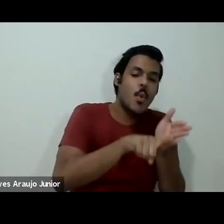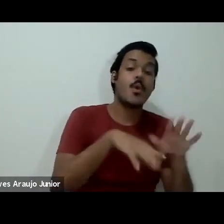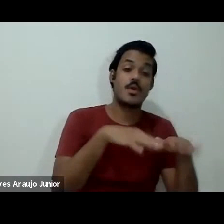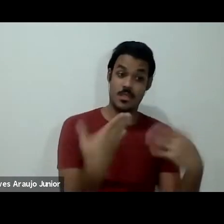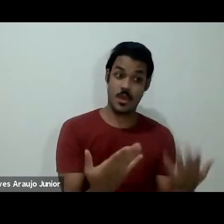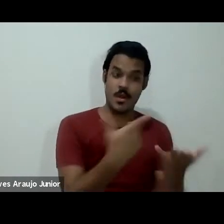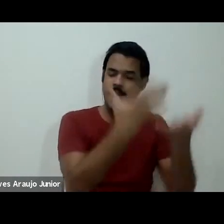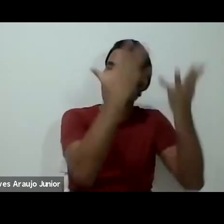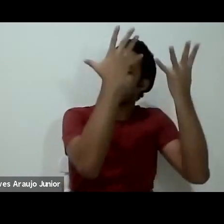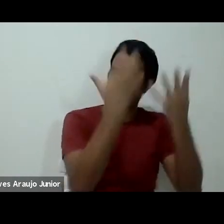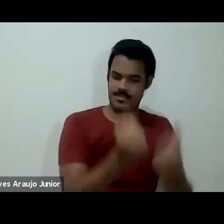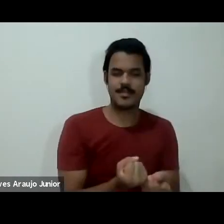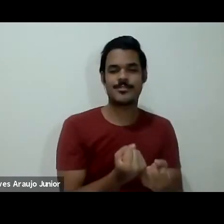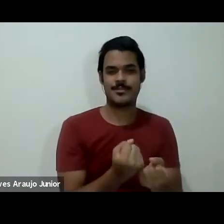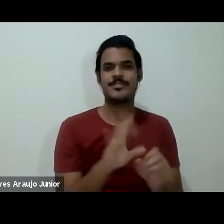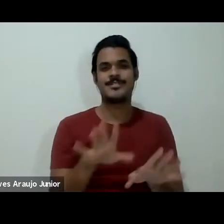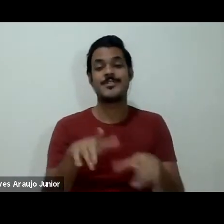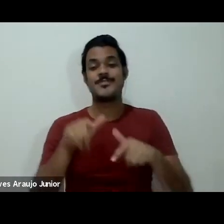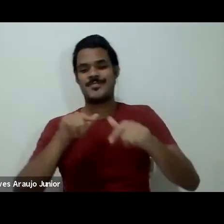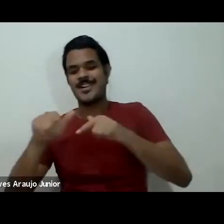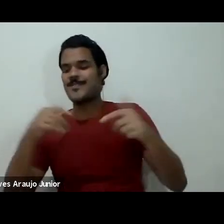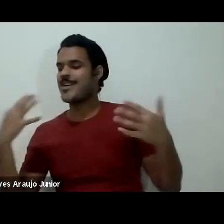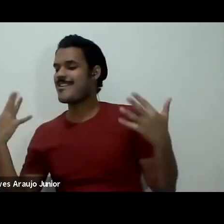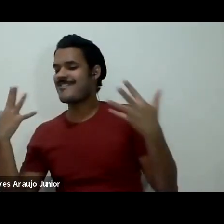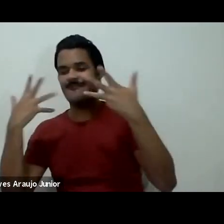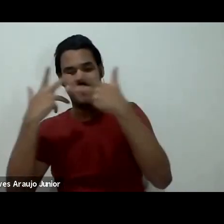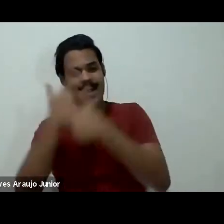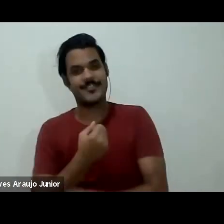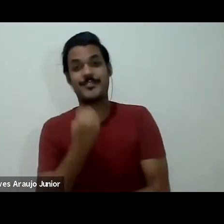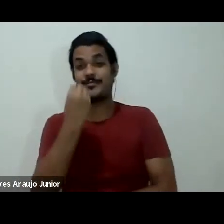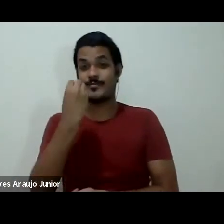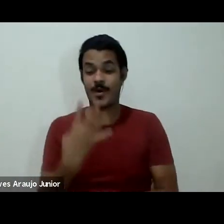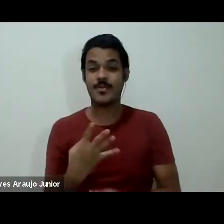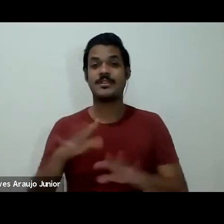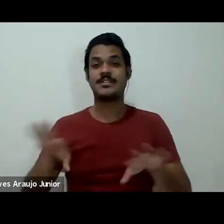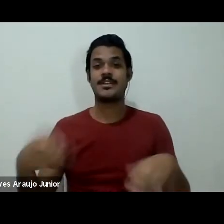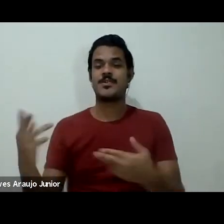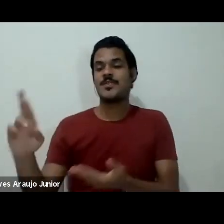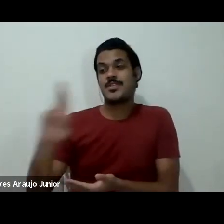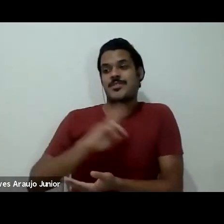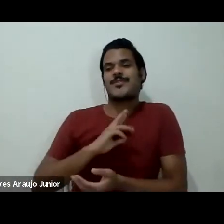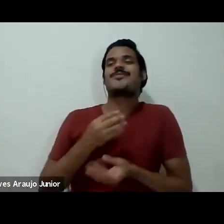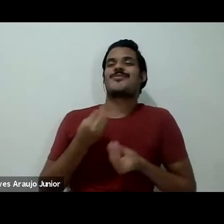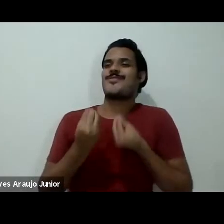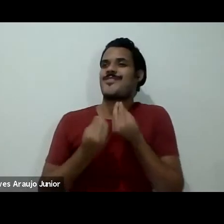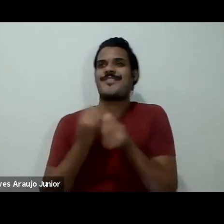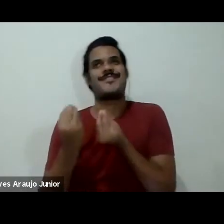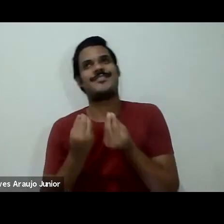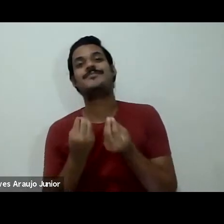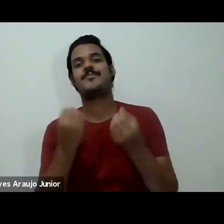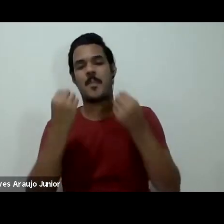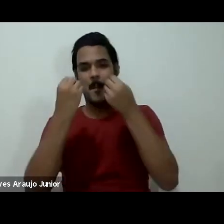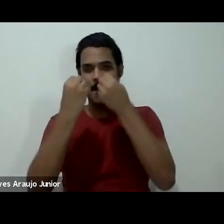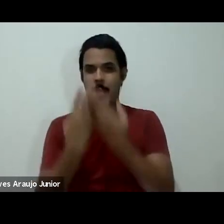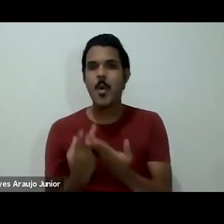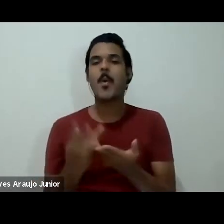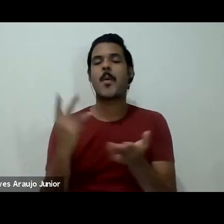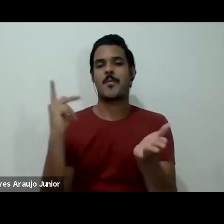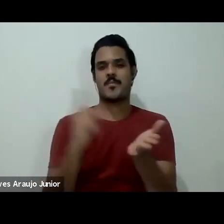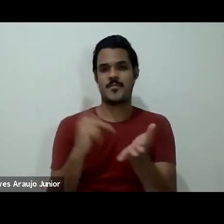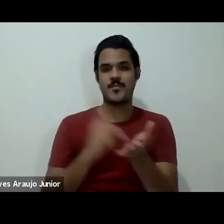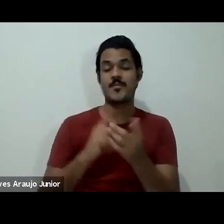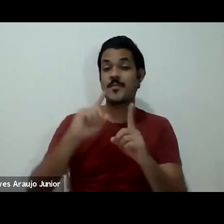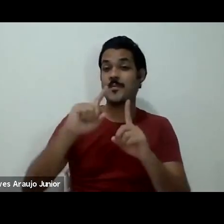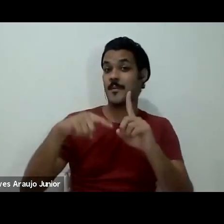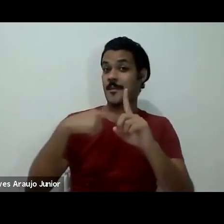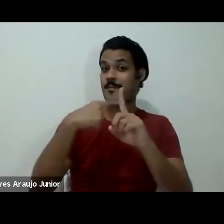trabalho, acredito que muito bom, não é? Pelo menos esses são os retornos. Nós temos recebido retornos muito positivos nos